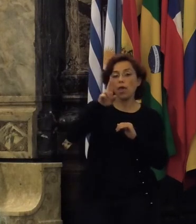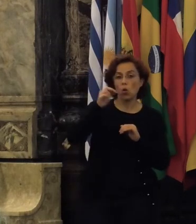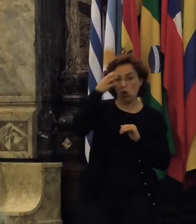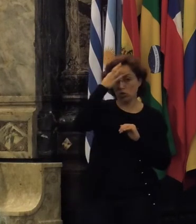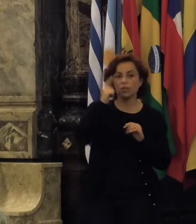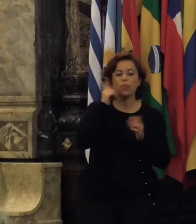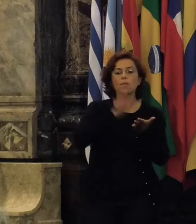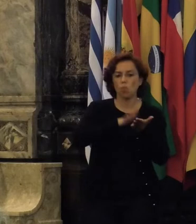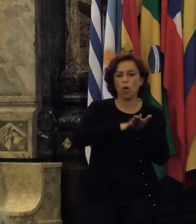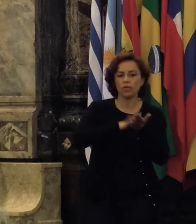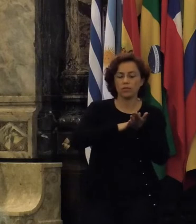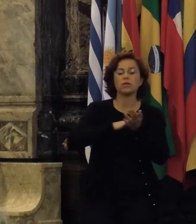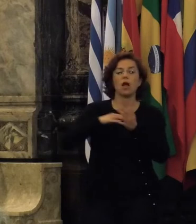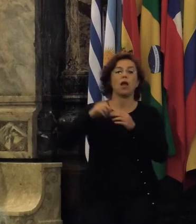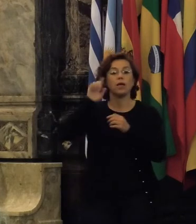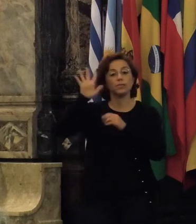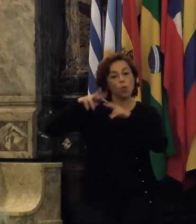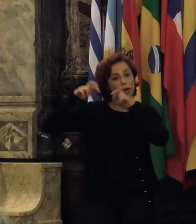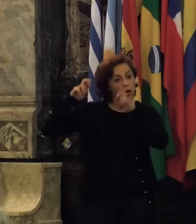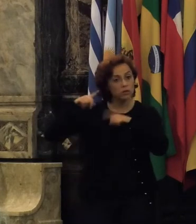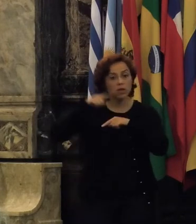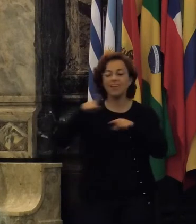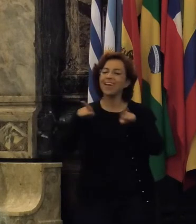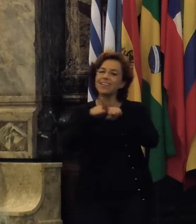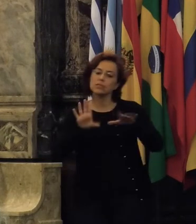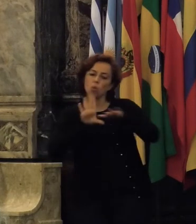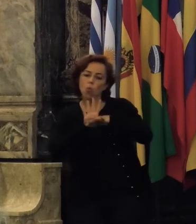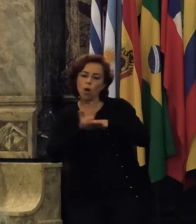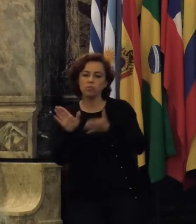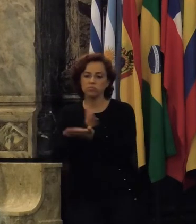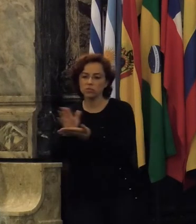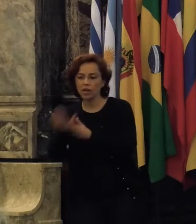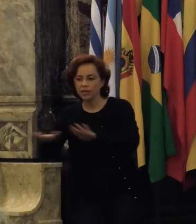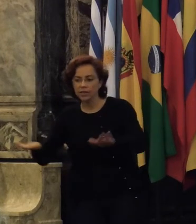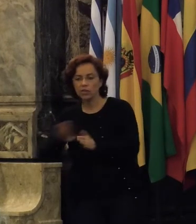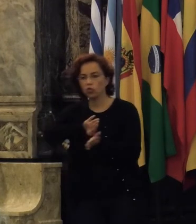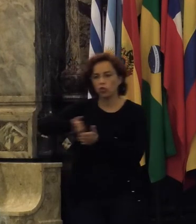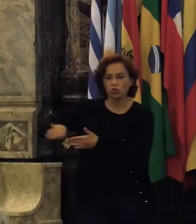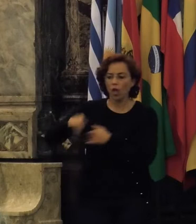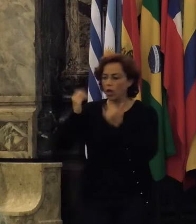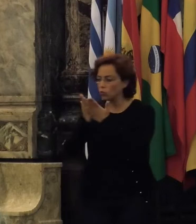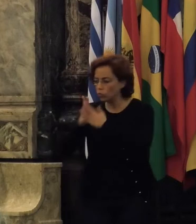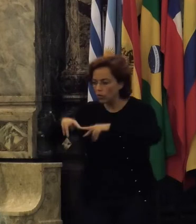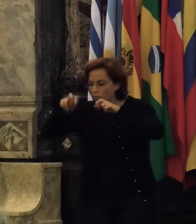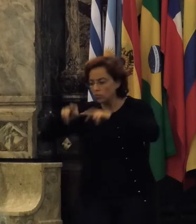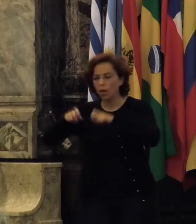esto que empezar a segregar a los niños y estudiar a las poblaciones pobres